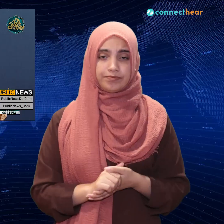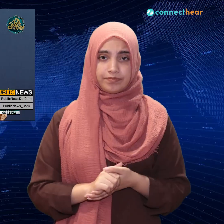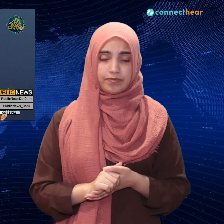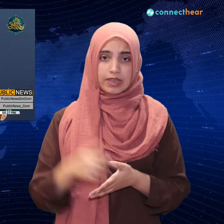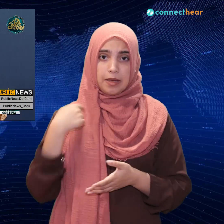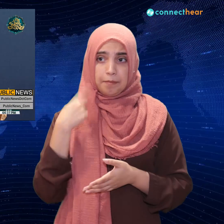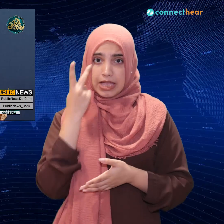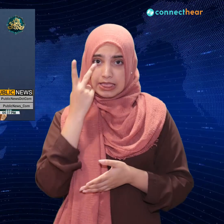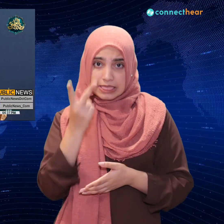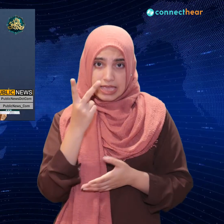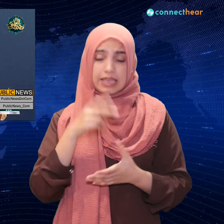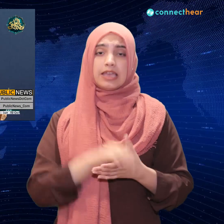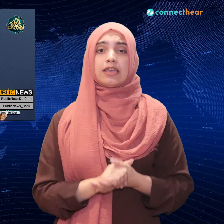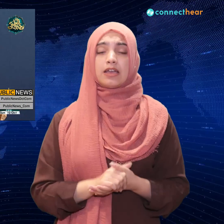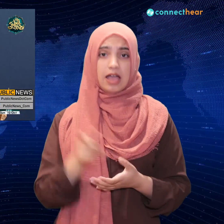اپنی